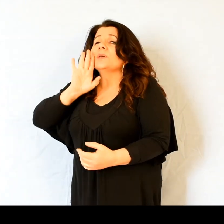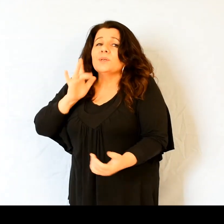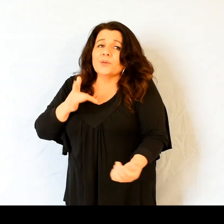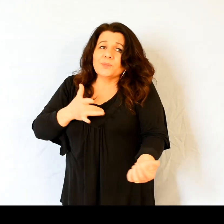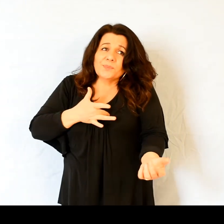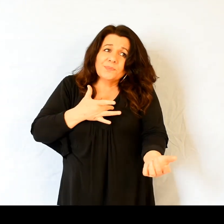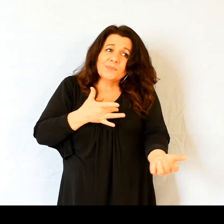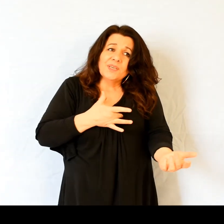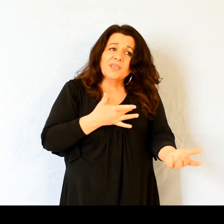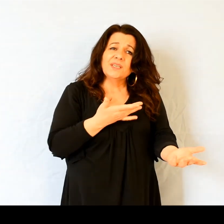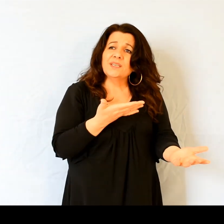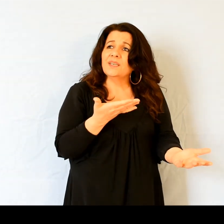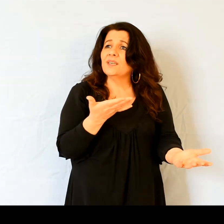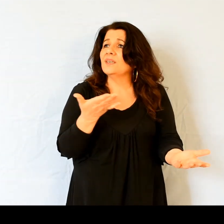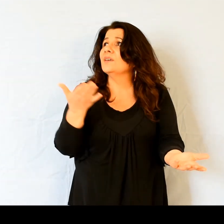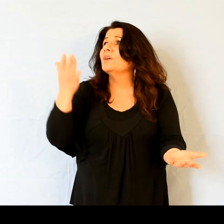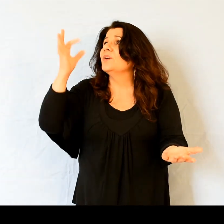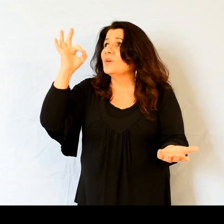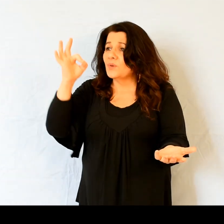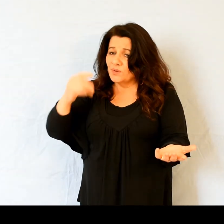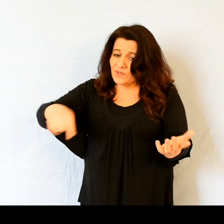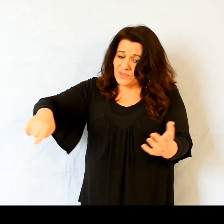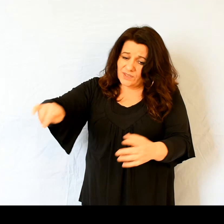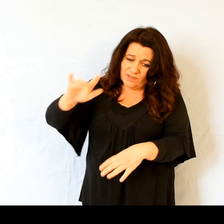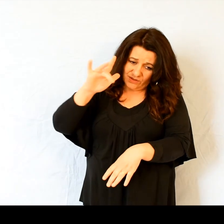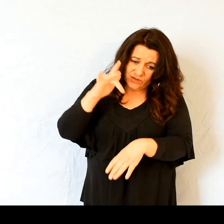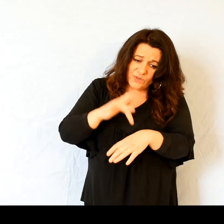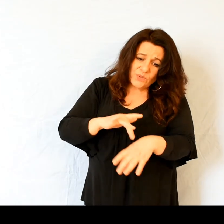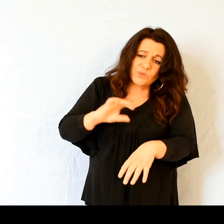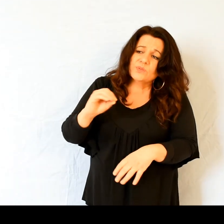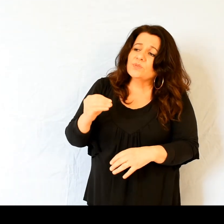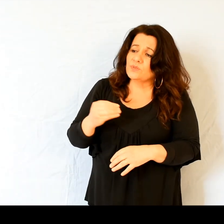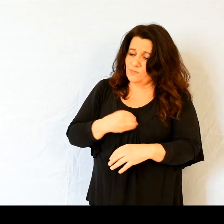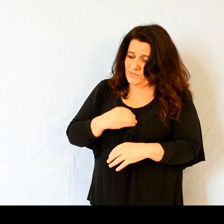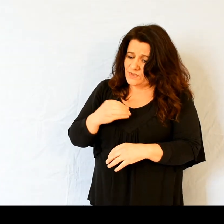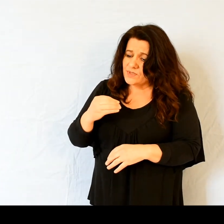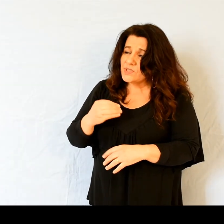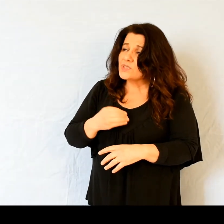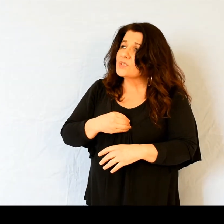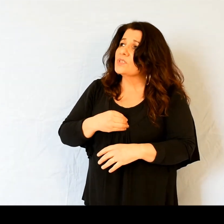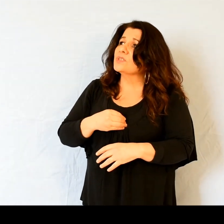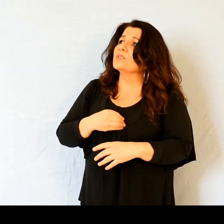Seigneur, car nous avons péché.